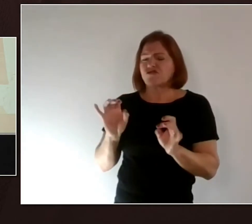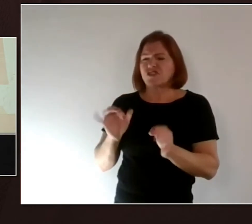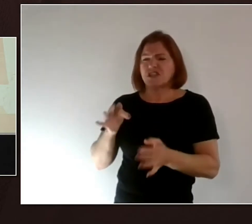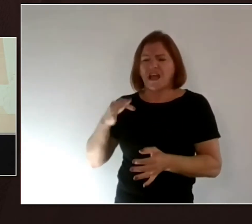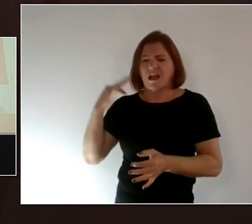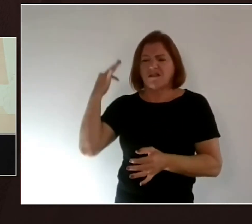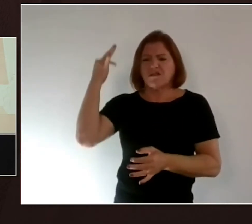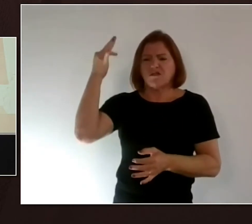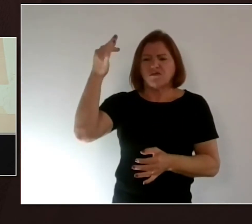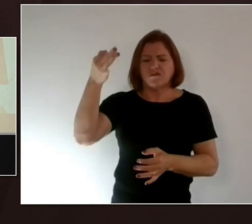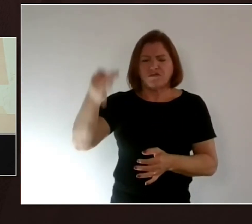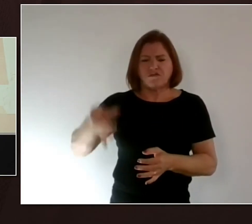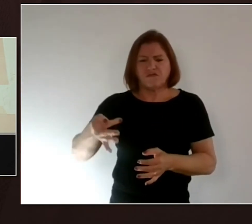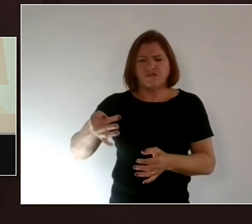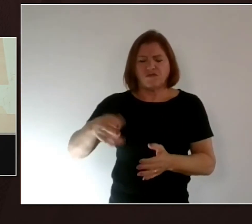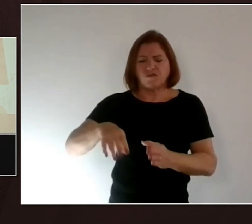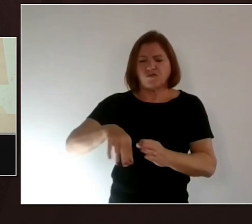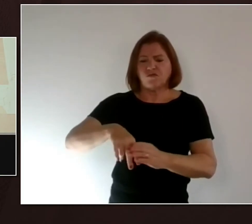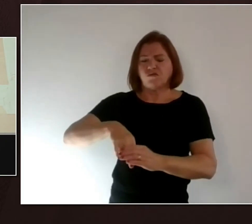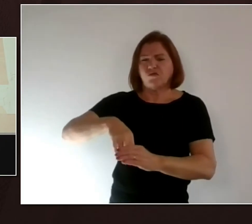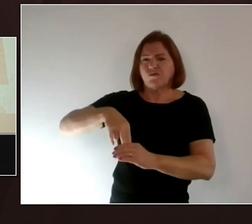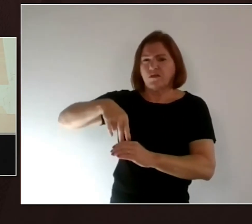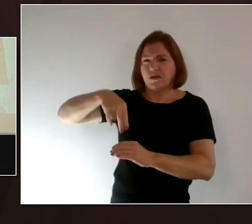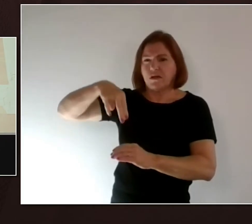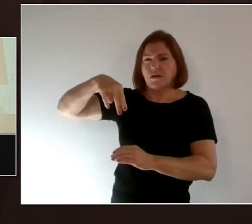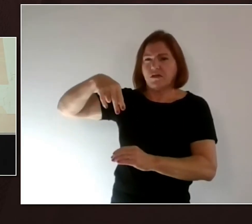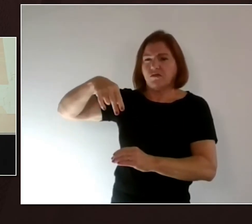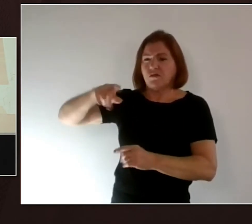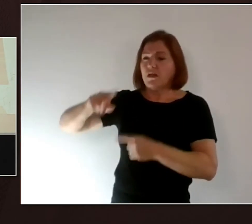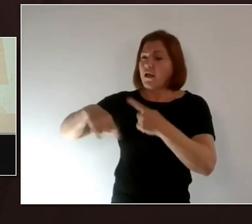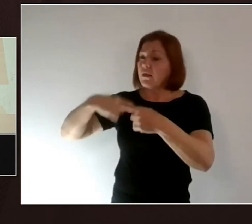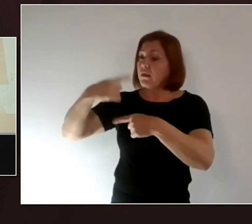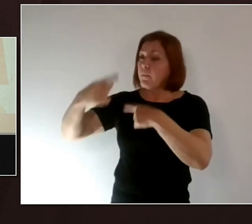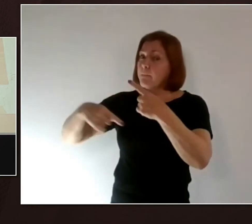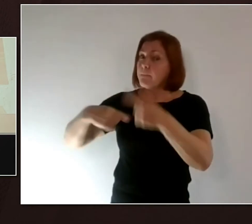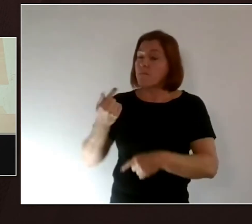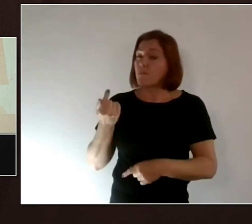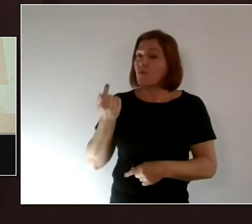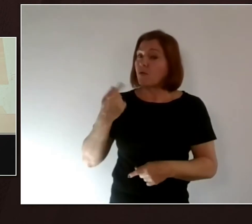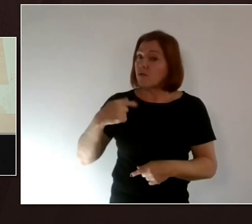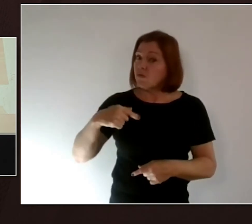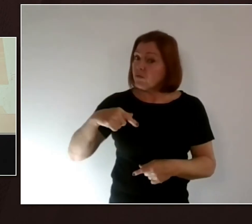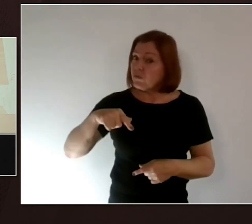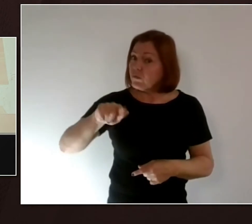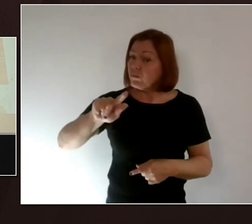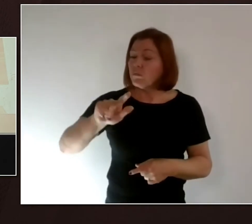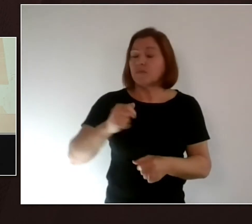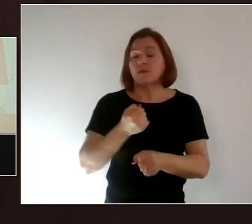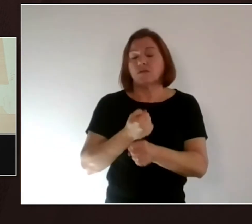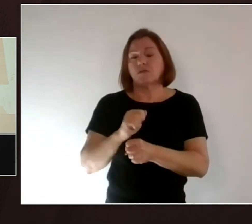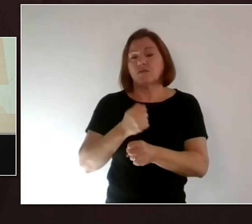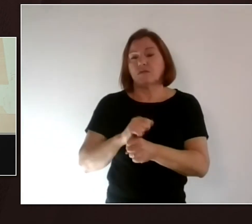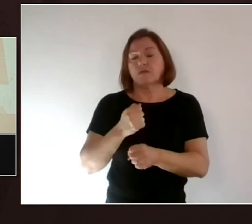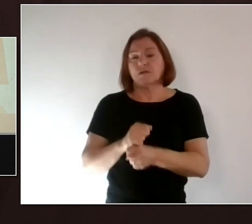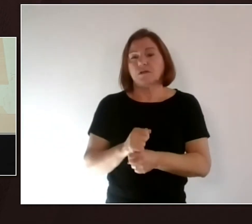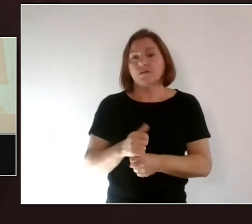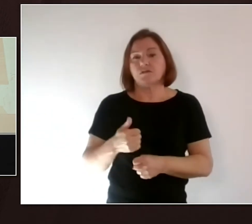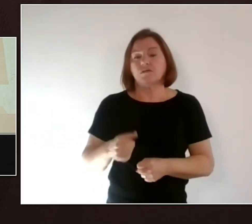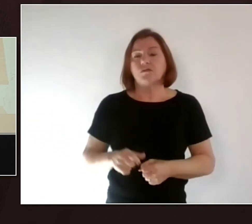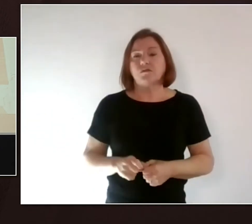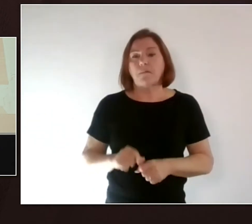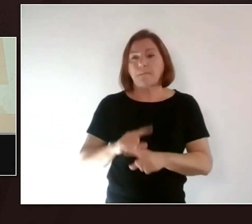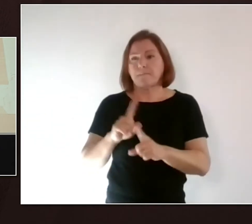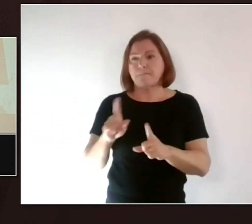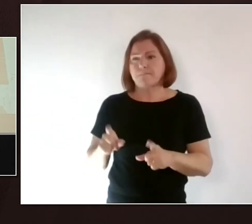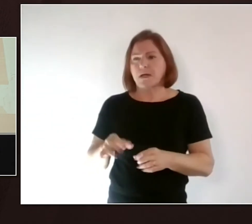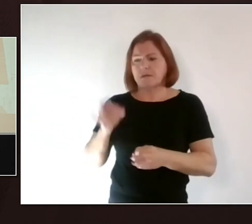ressuscitar nesse dia, depois do milênio. Ele ainda será julgado diante do trono branco de Deus, e